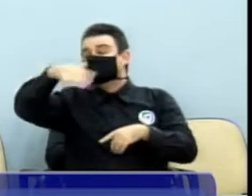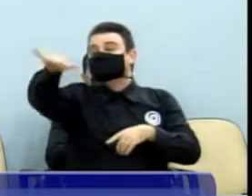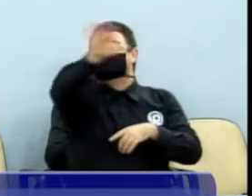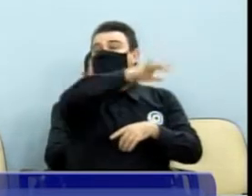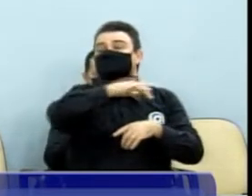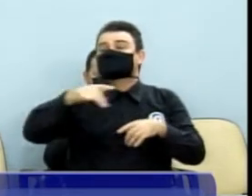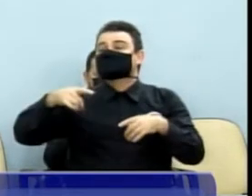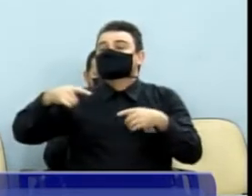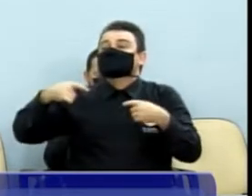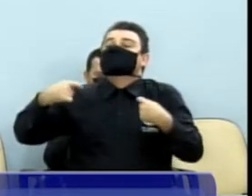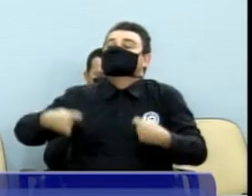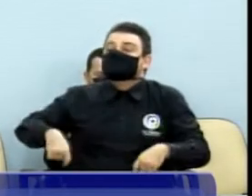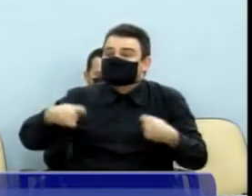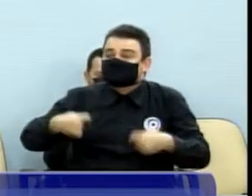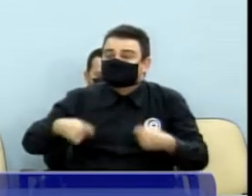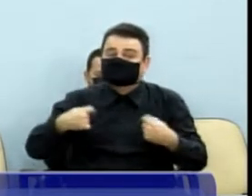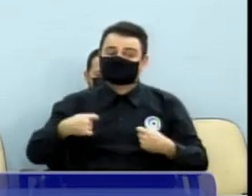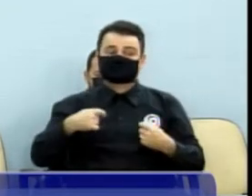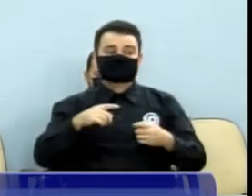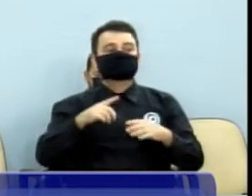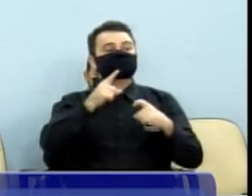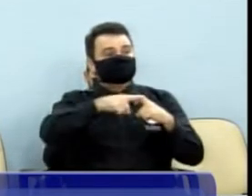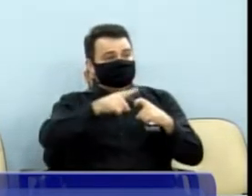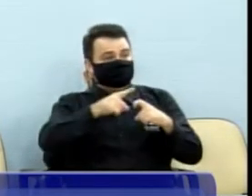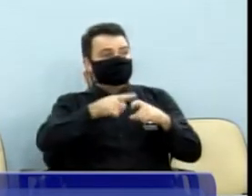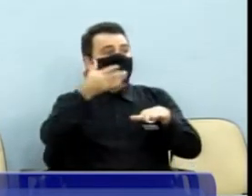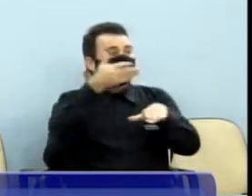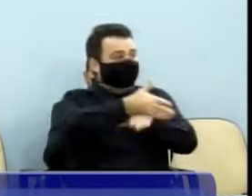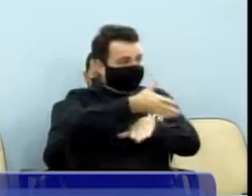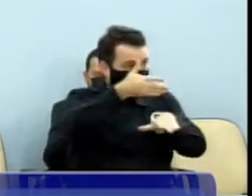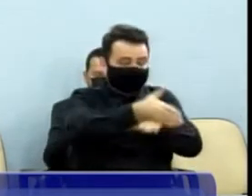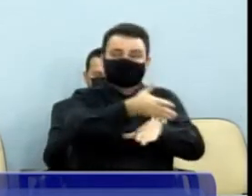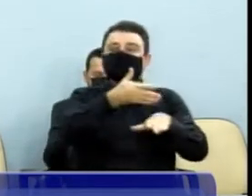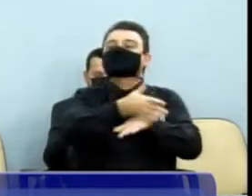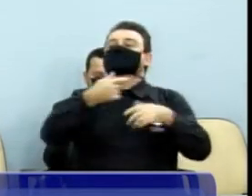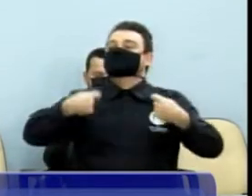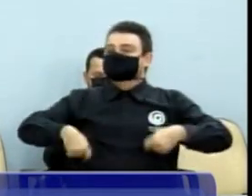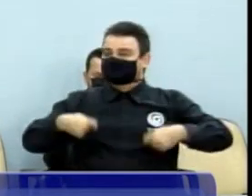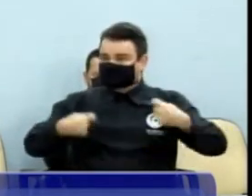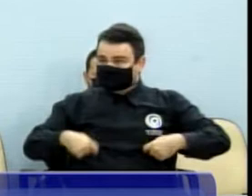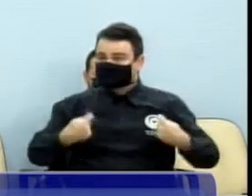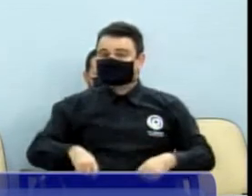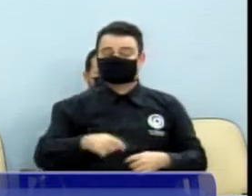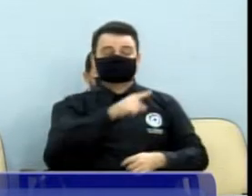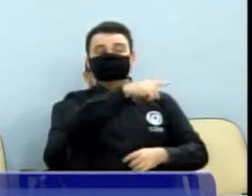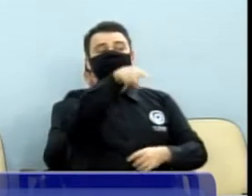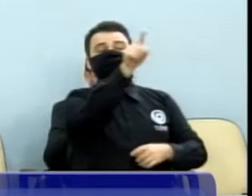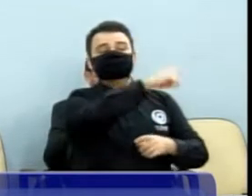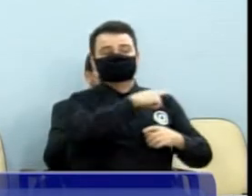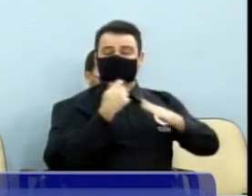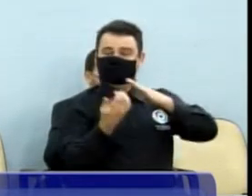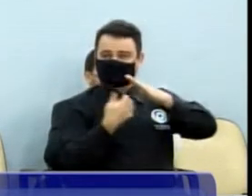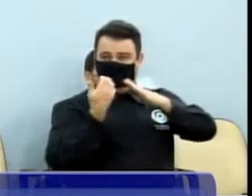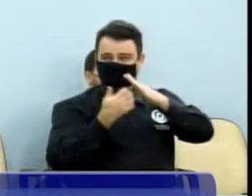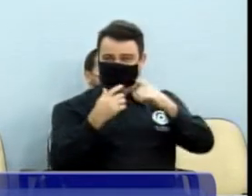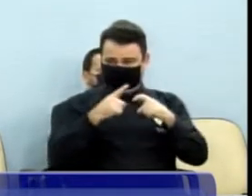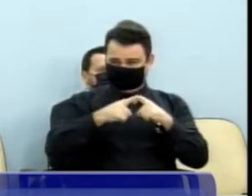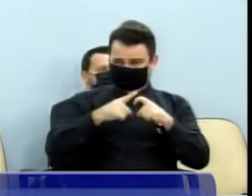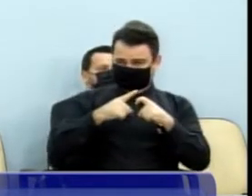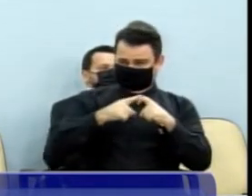e para quem precisa dos atendimentos né é embora eles coloque em algumas